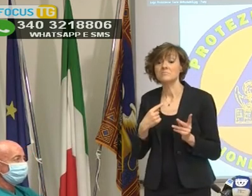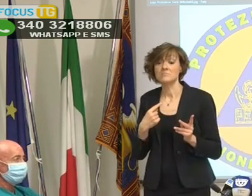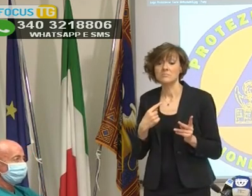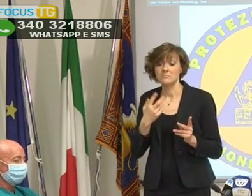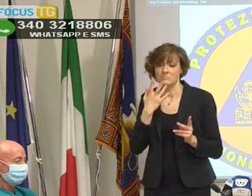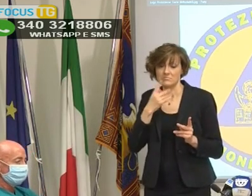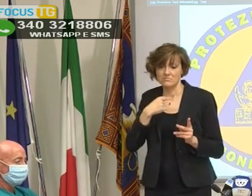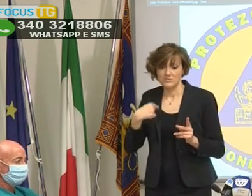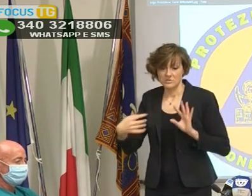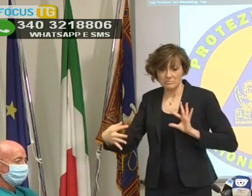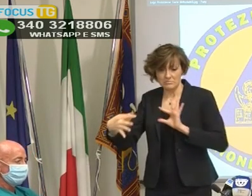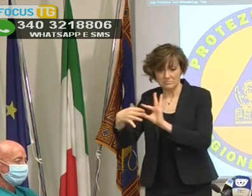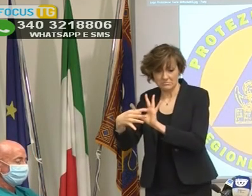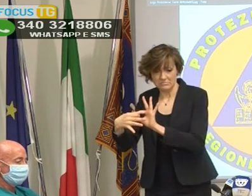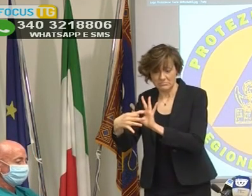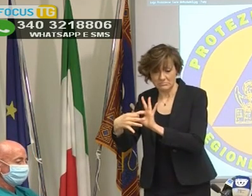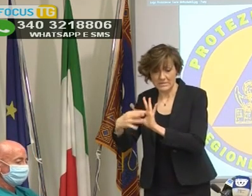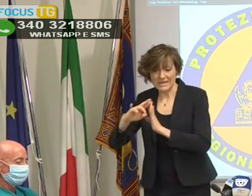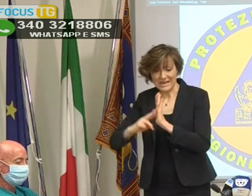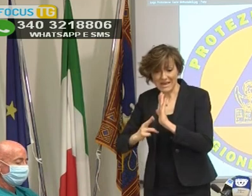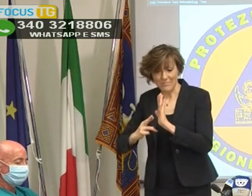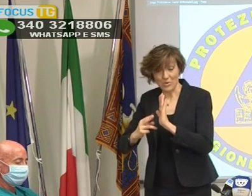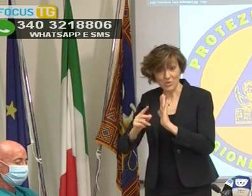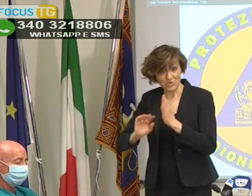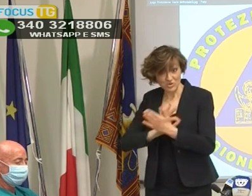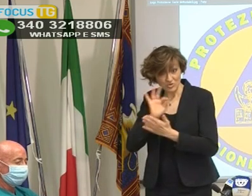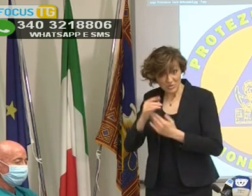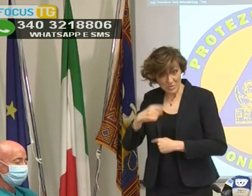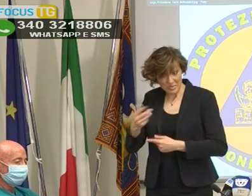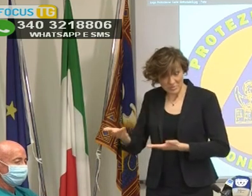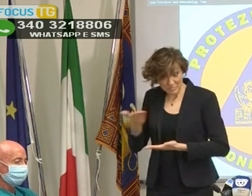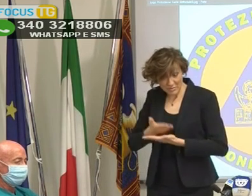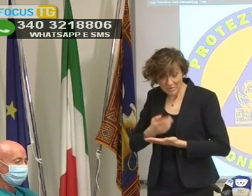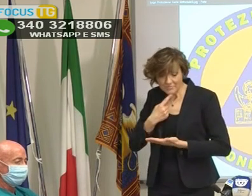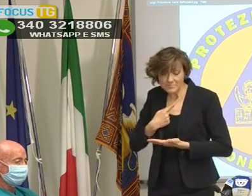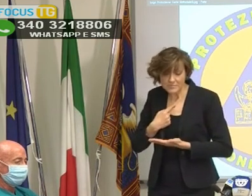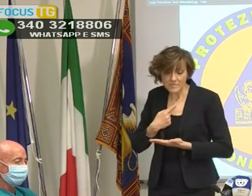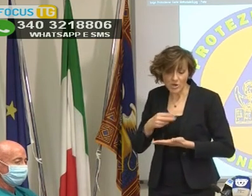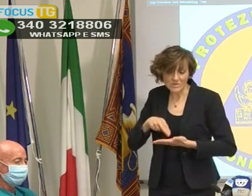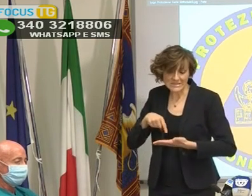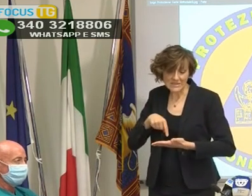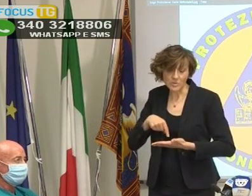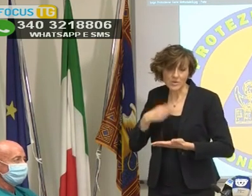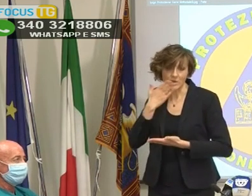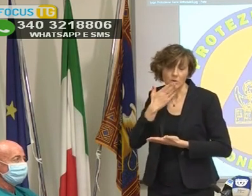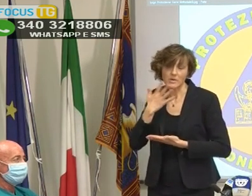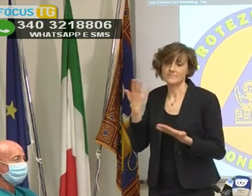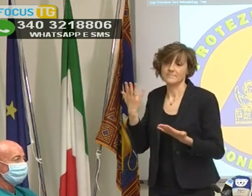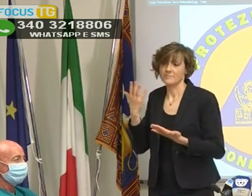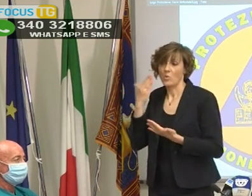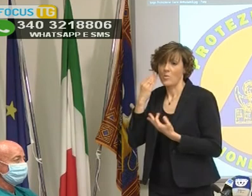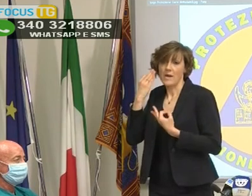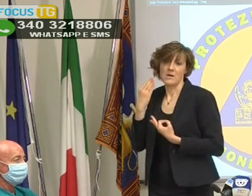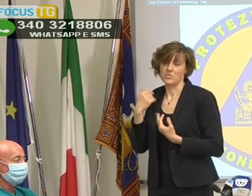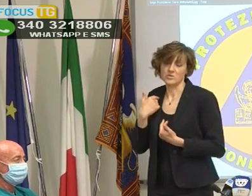ne approfitto, nel report che mi è stato dato quel giorno c'era scritto purtroppo, questo è stato un errore umano, non mio, ma di chi ha scritto